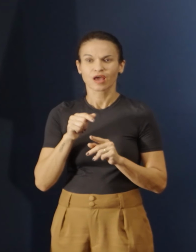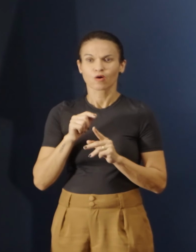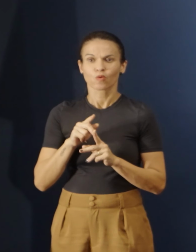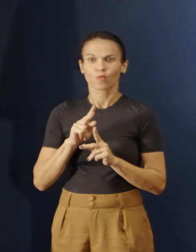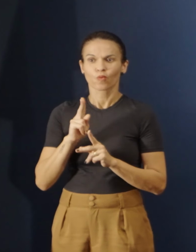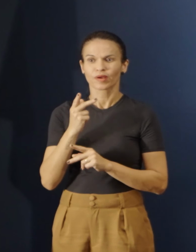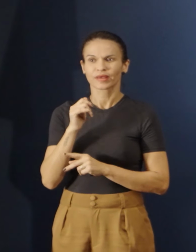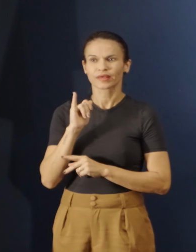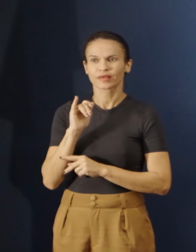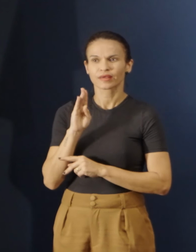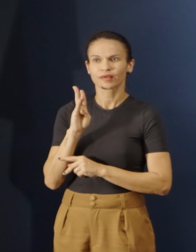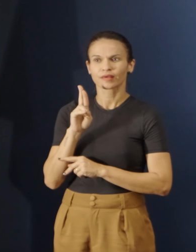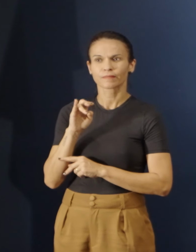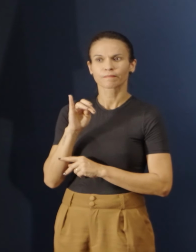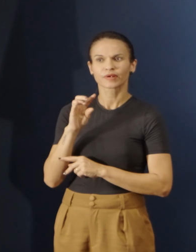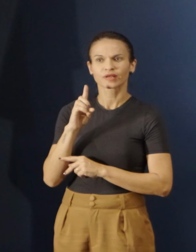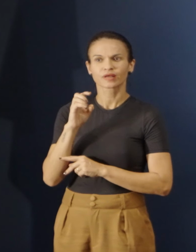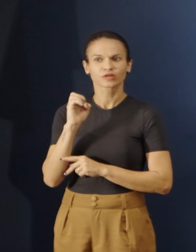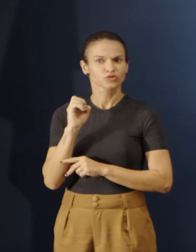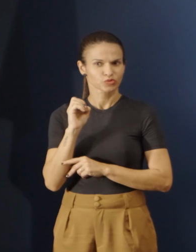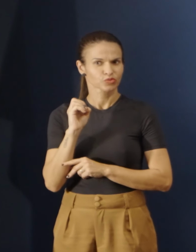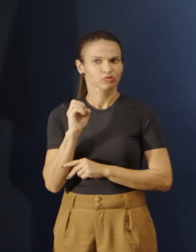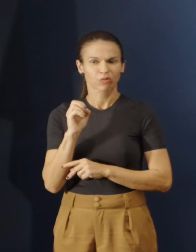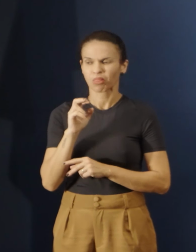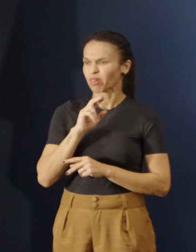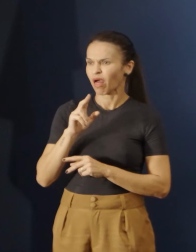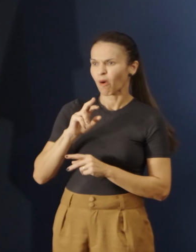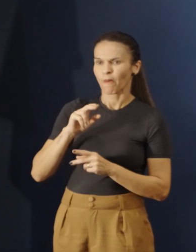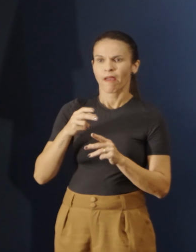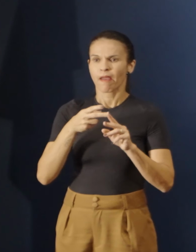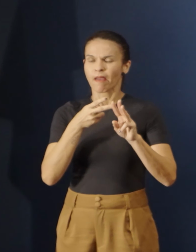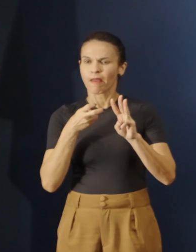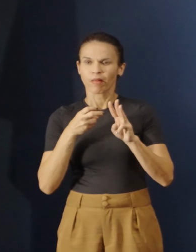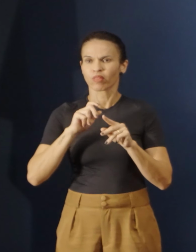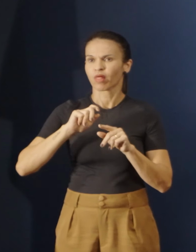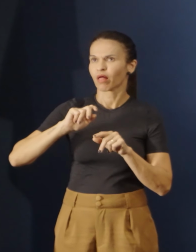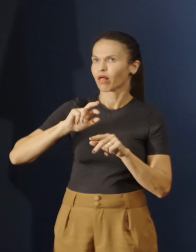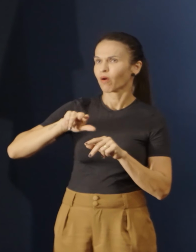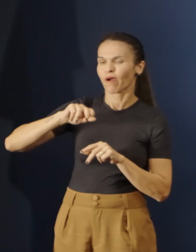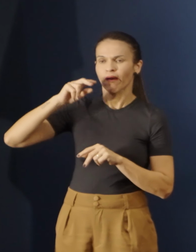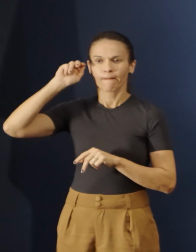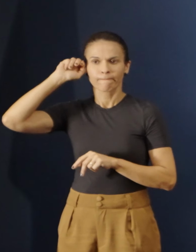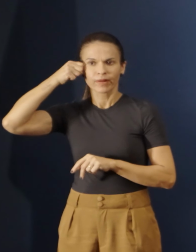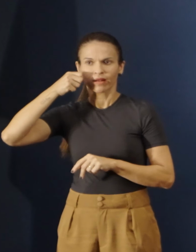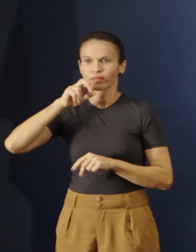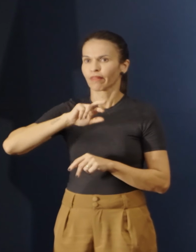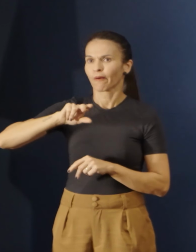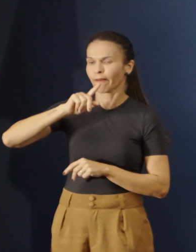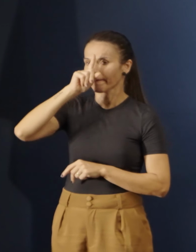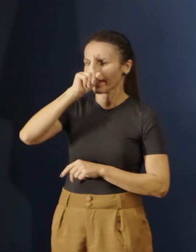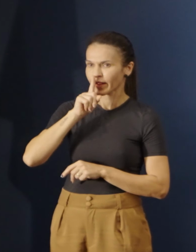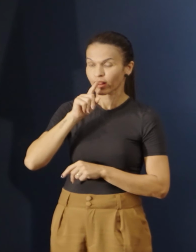híbrido. Ótimo, porque isso mesmo, Macunaíma, ele não é nem índio, nem negro, nem branco, nem amarelo, nem nada. Ele é um híbrido mesmo, né? Então, é para vocês